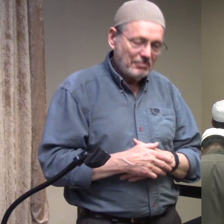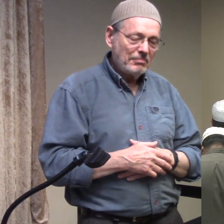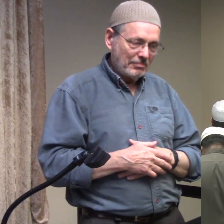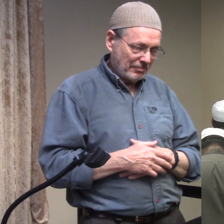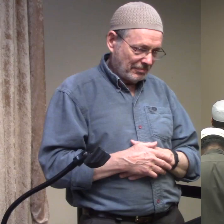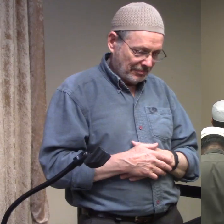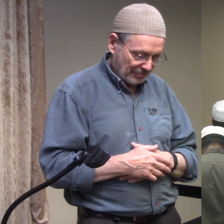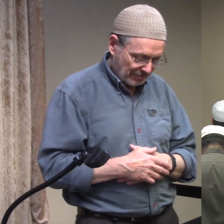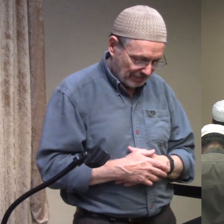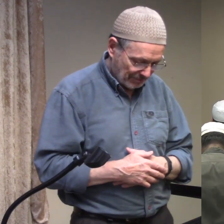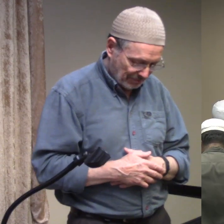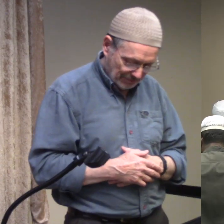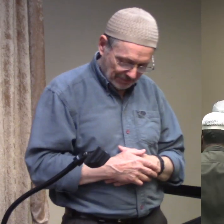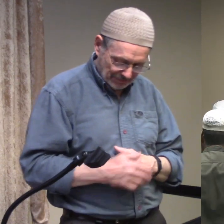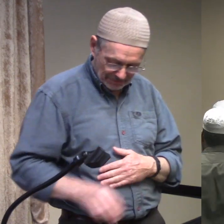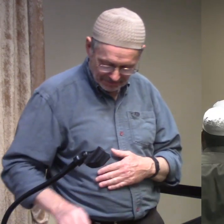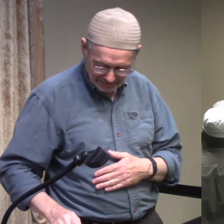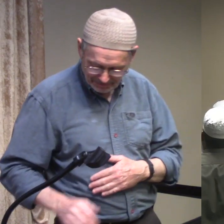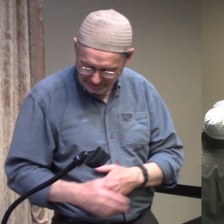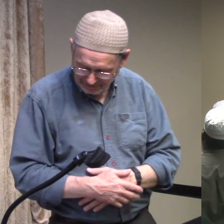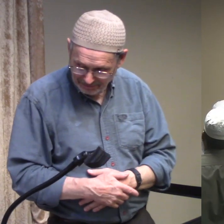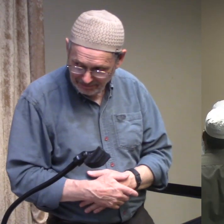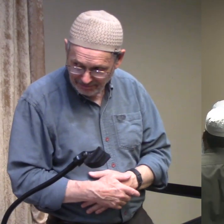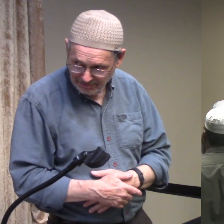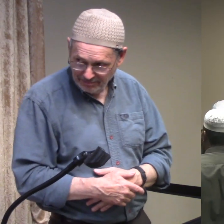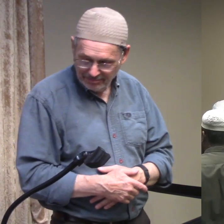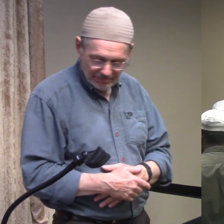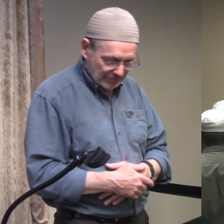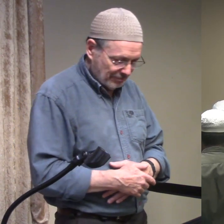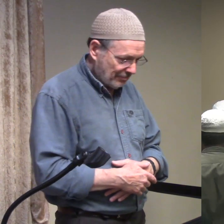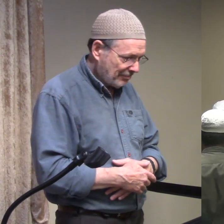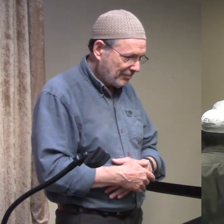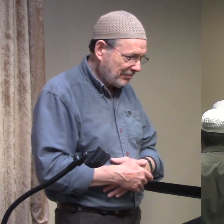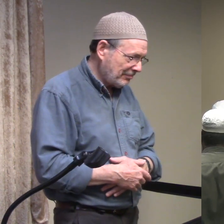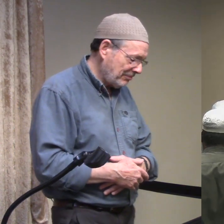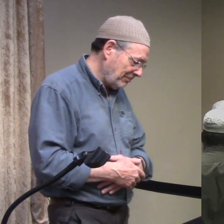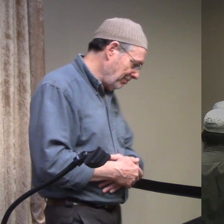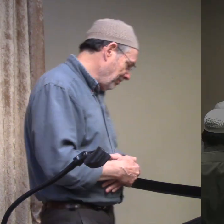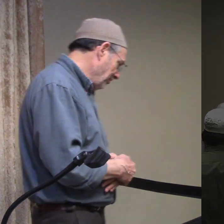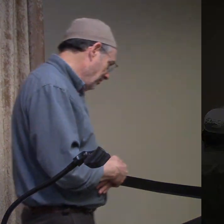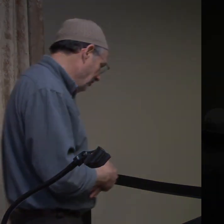الله أكبر الله أكبر لا إله إلا الله